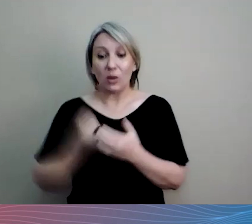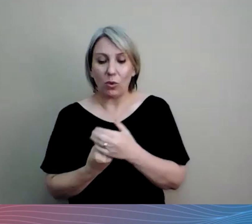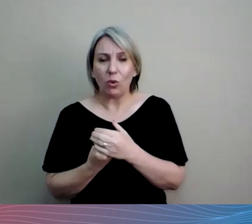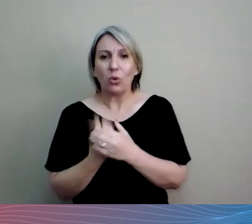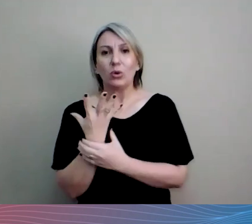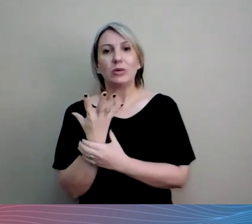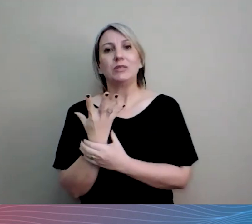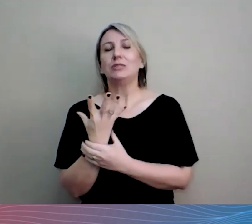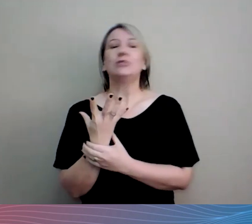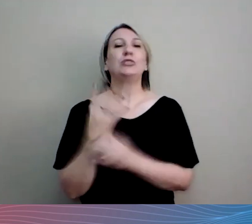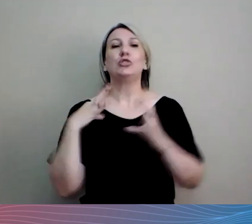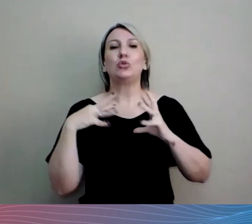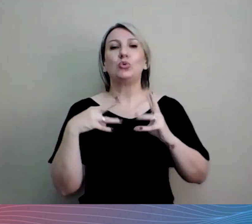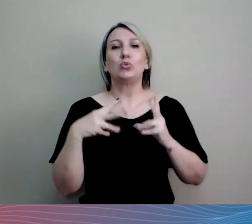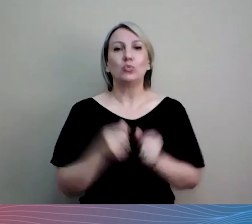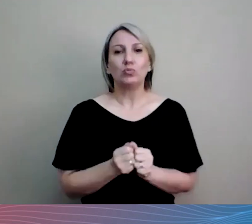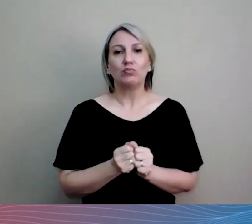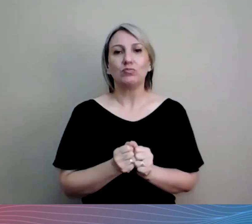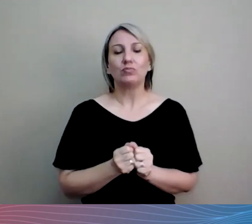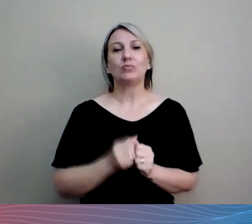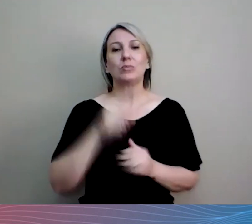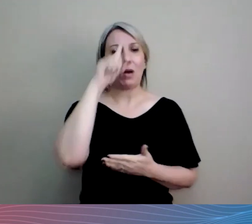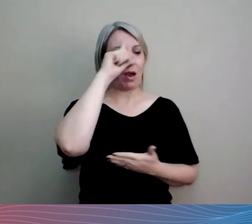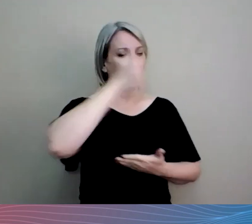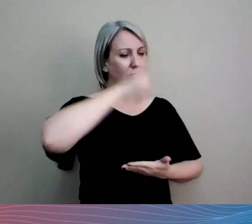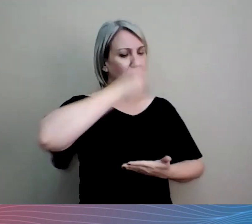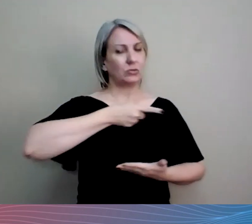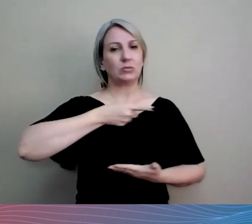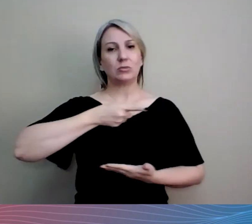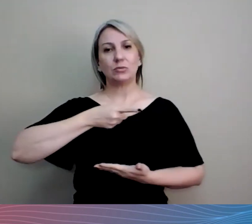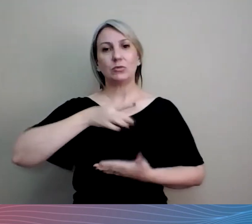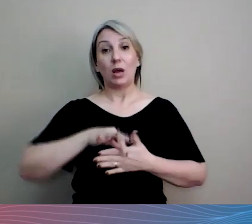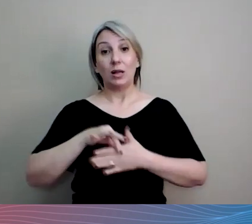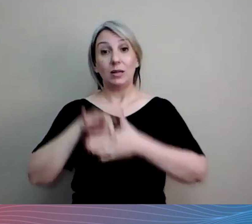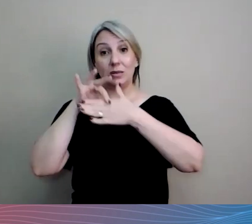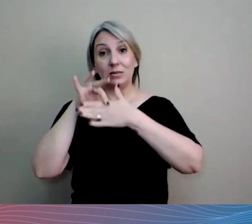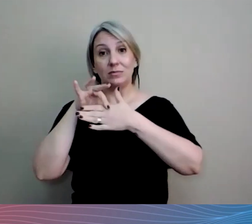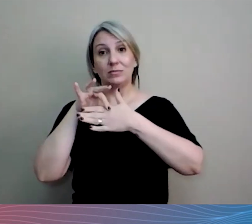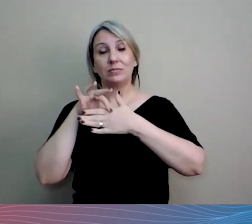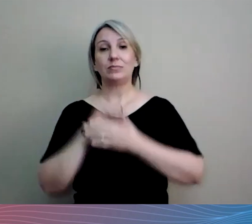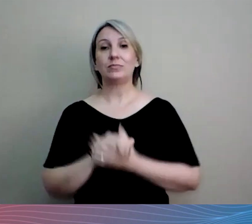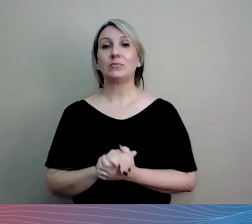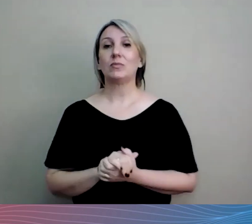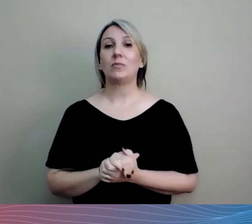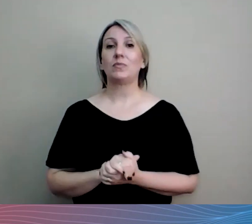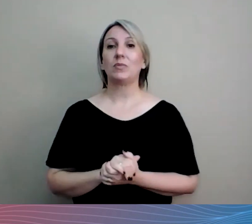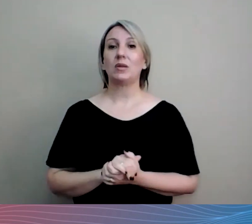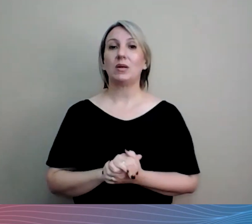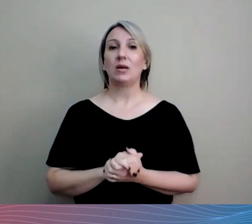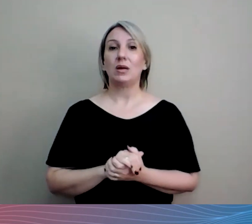Ele tem autoridade sobre tudo, é ou não é? Aí, o qual é sobre